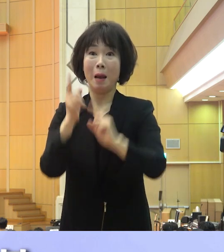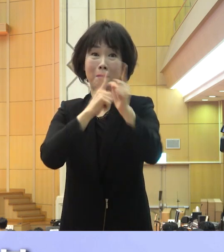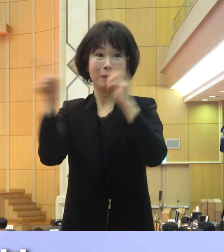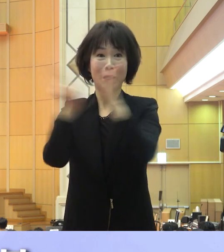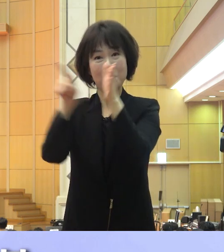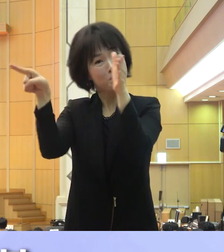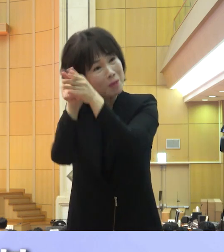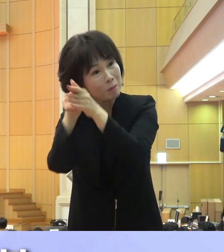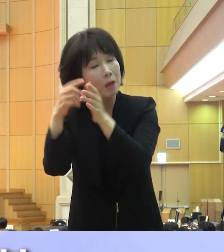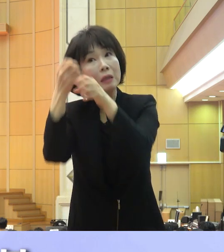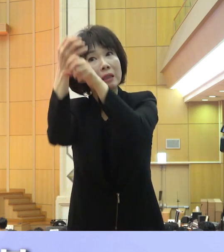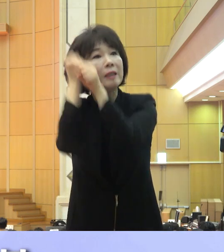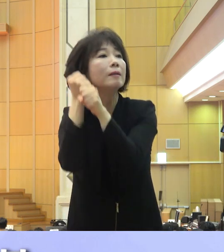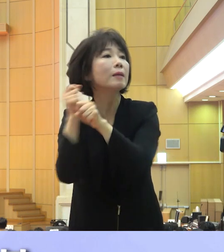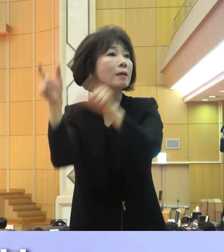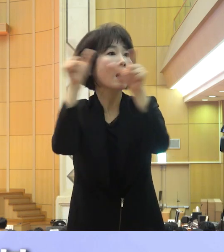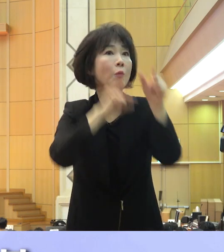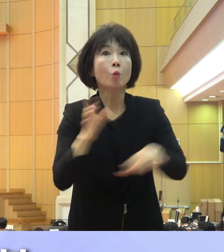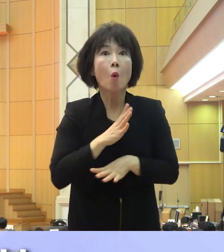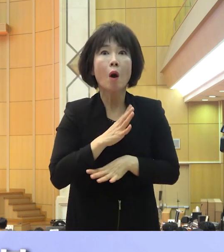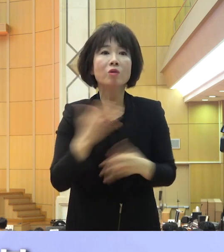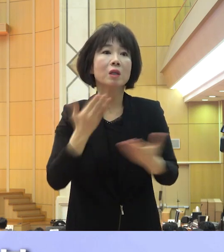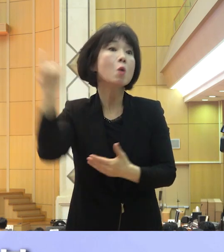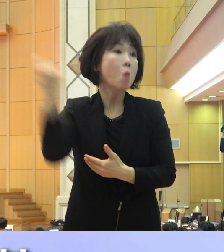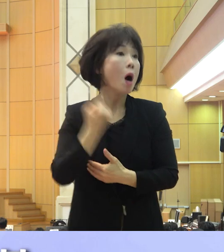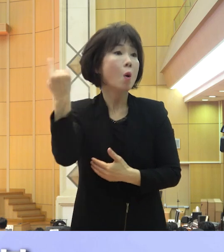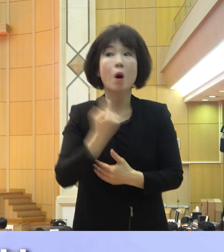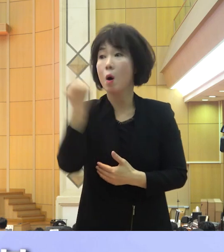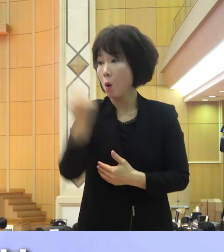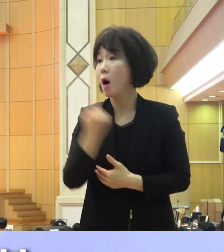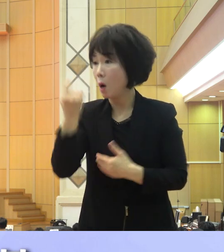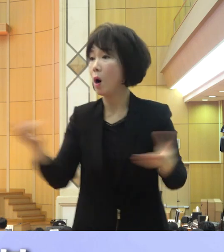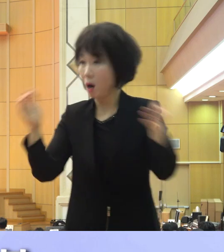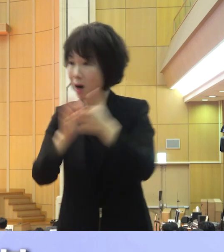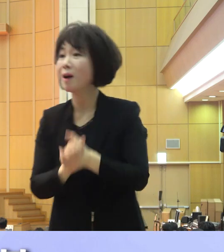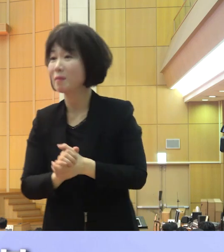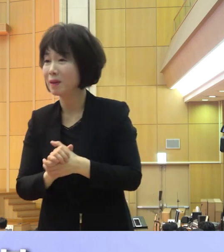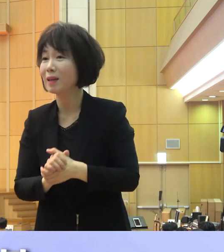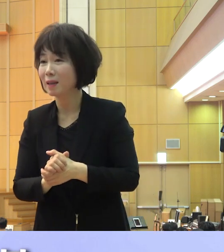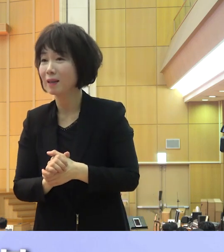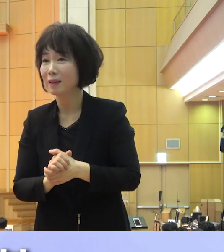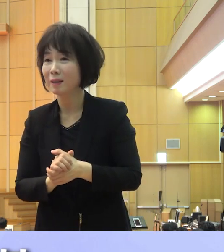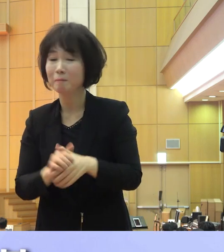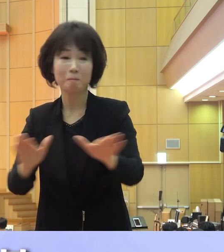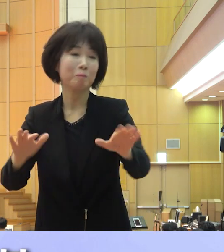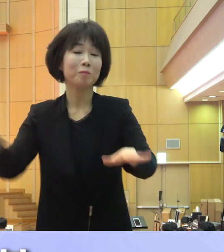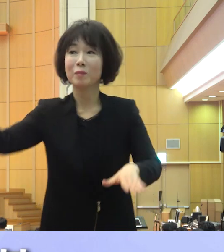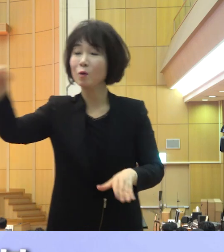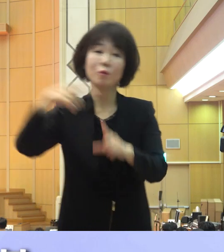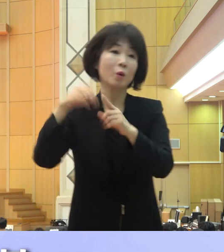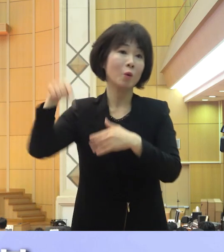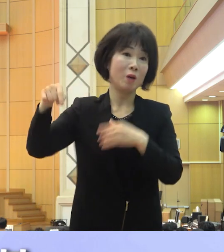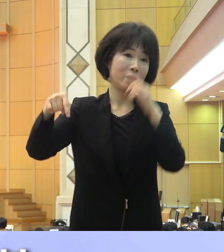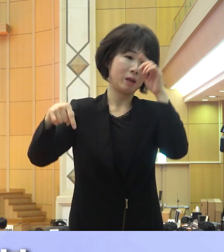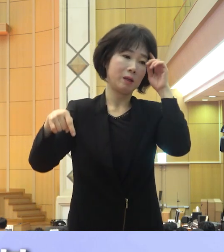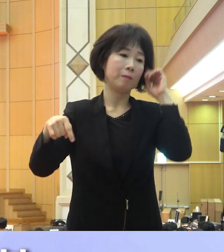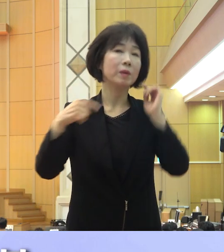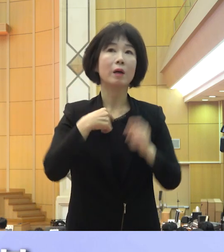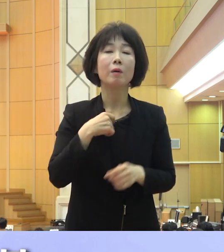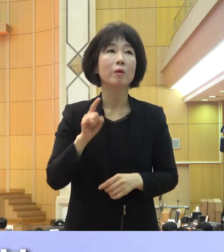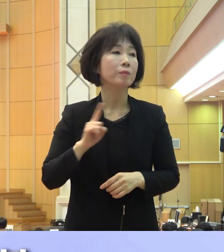말씀에 의지해서 살면 놀라운 일이 벌어진다는 거예요. 놀라운 일. 우리 교회에